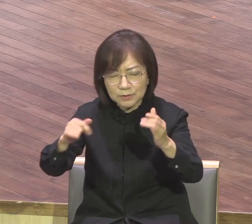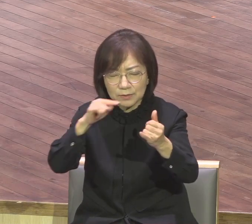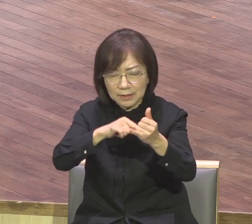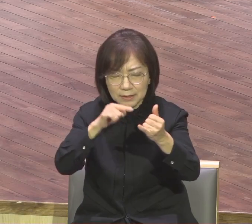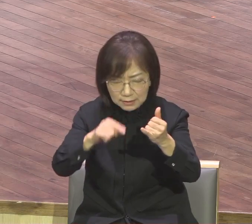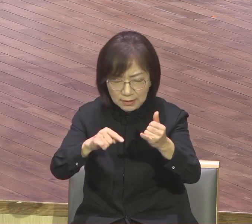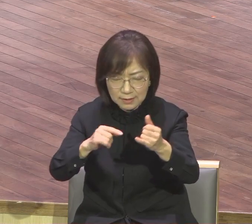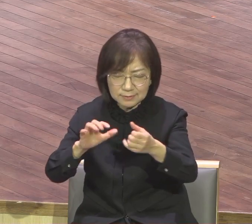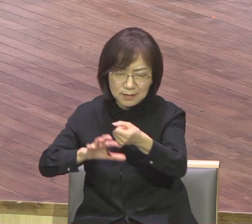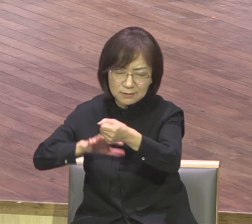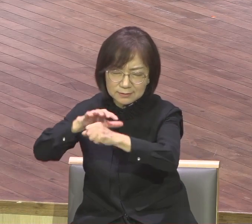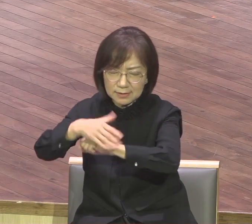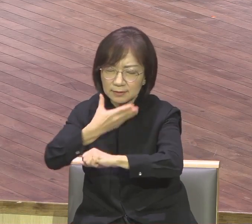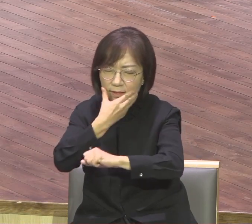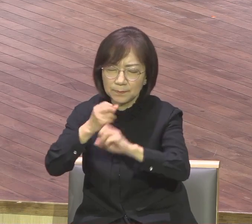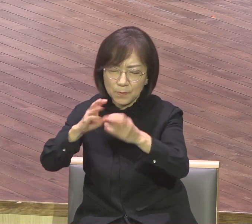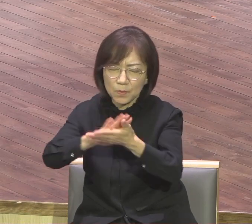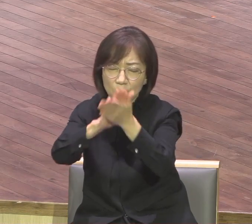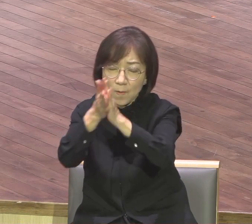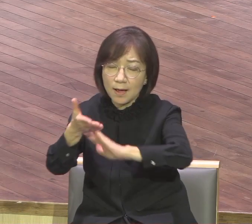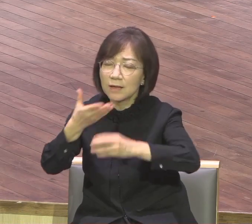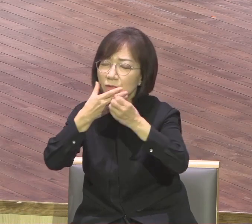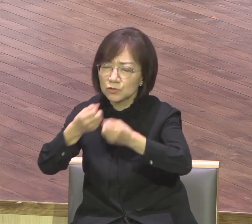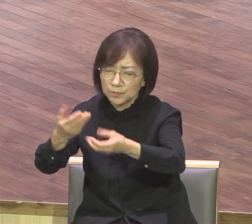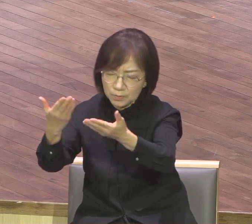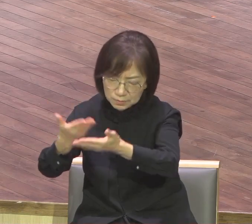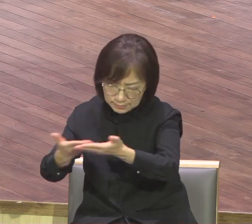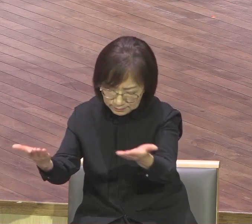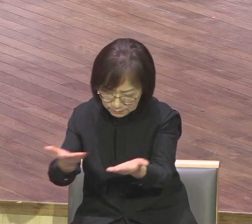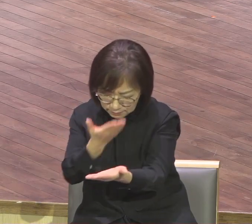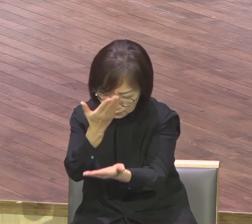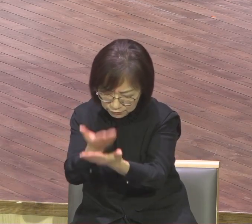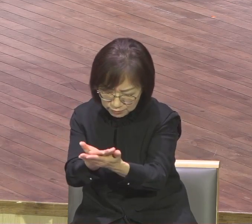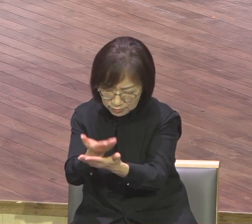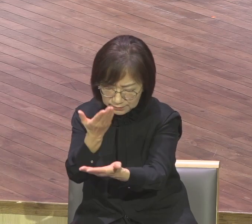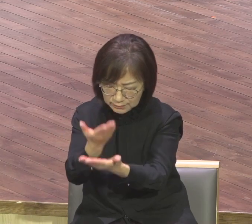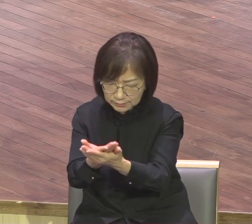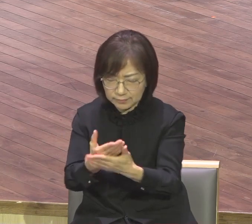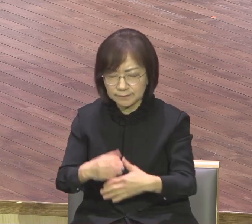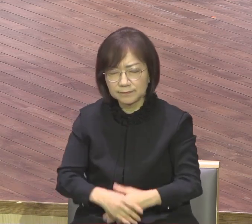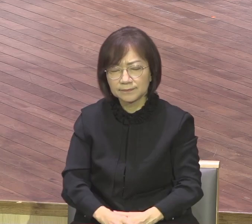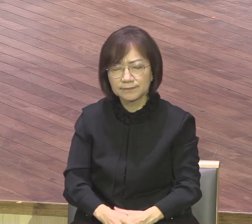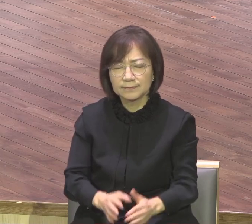주옵소서. Y también danos el premio de la evangelización mundial a todo lo que está trabajando en este